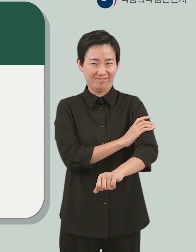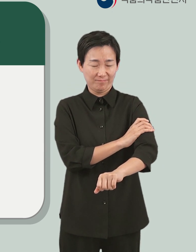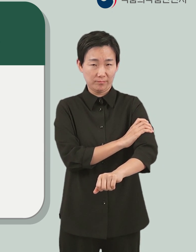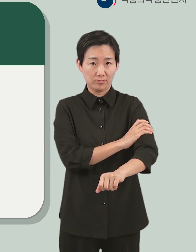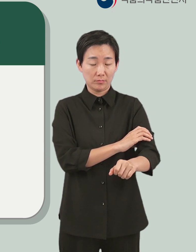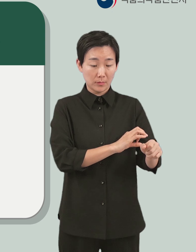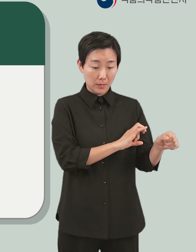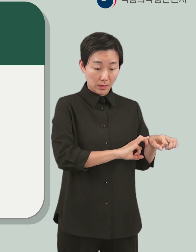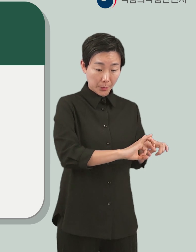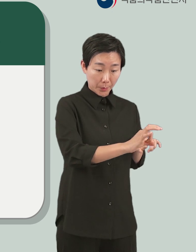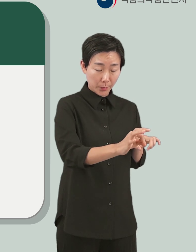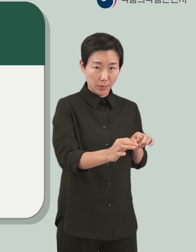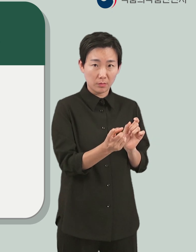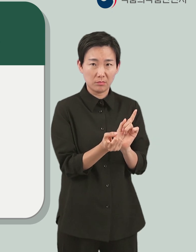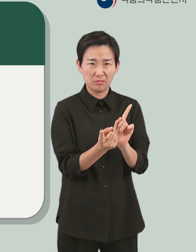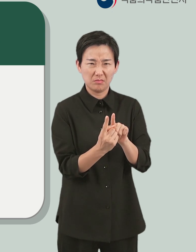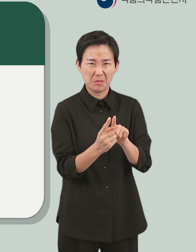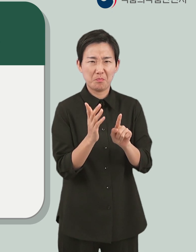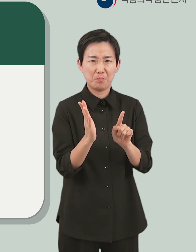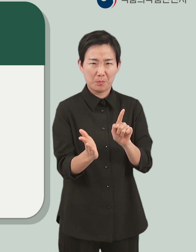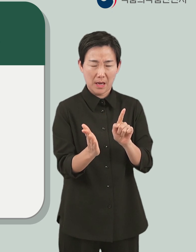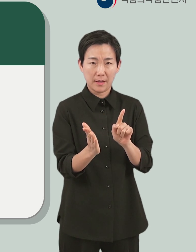비틀지 않습니다.